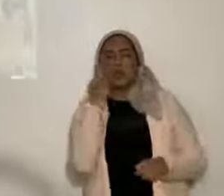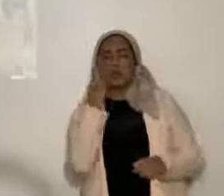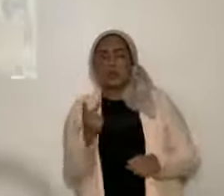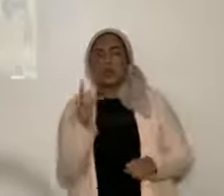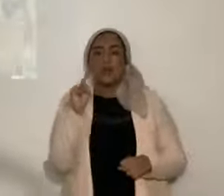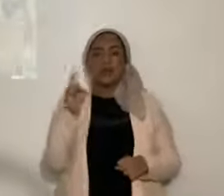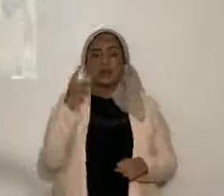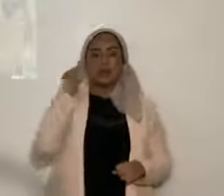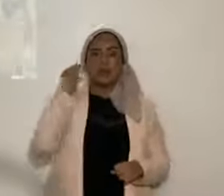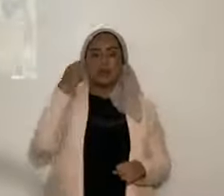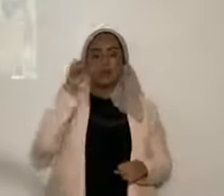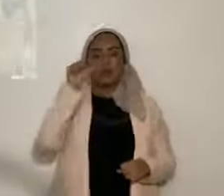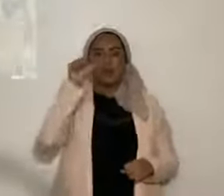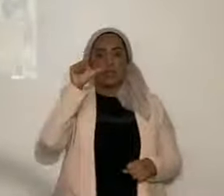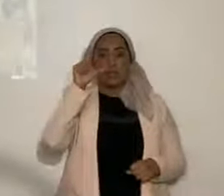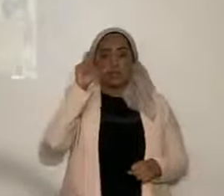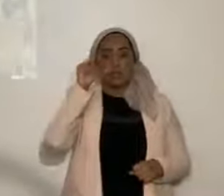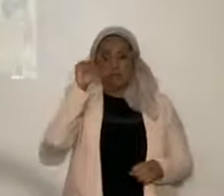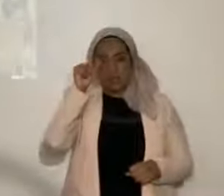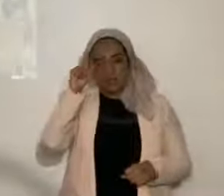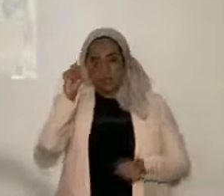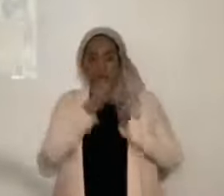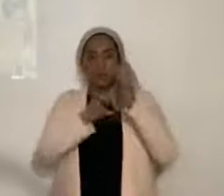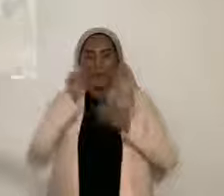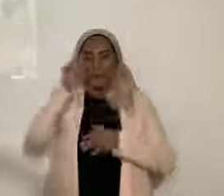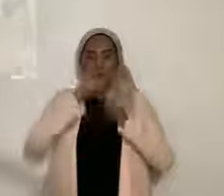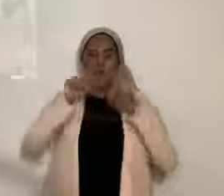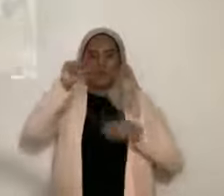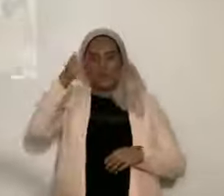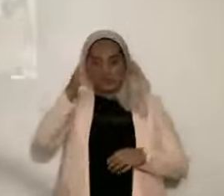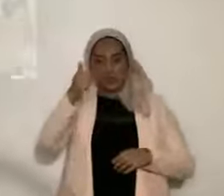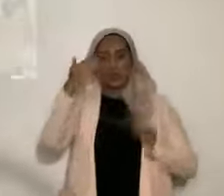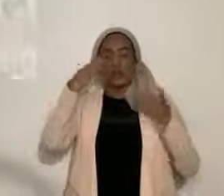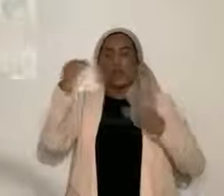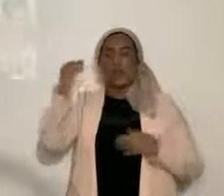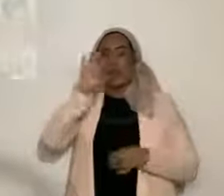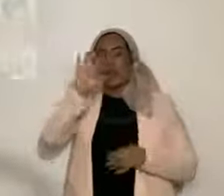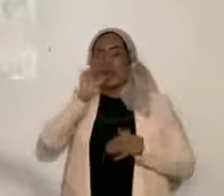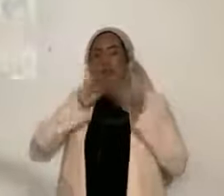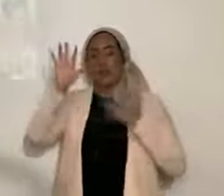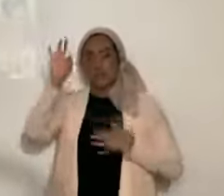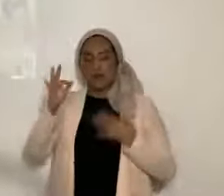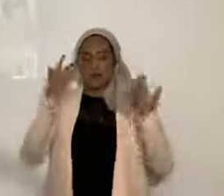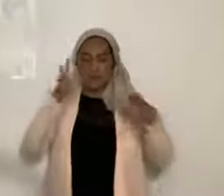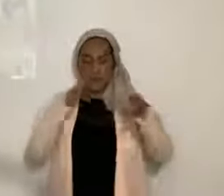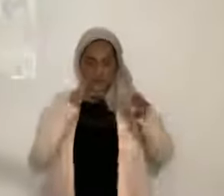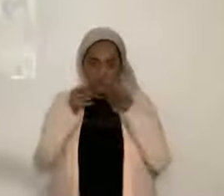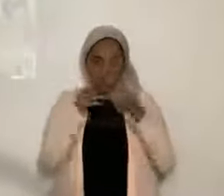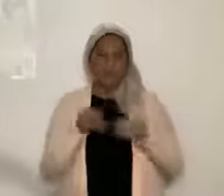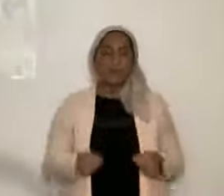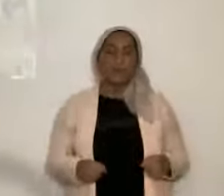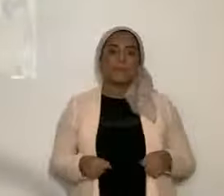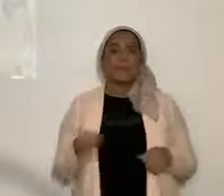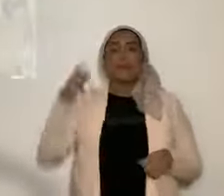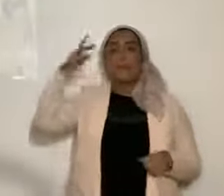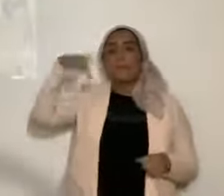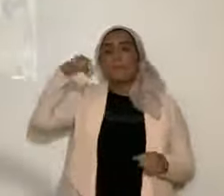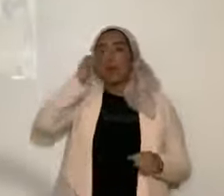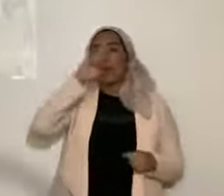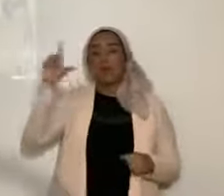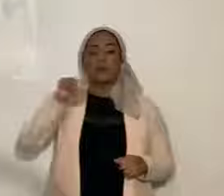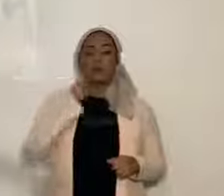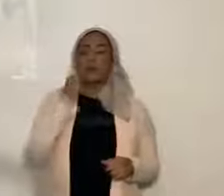1 Tesalonicenses 1:10 y 1 Tesalonicenses 5:9. Ya está explicado. Pablo no